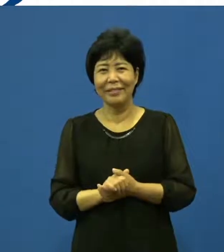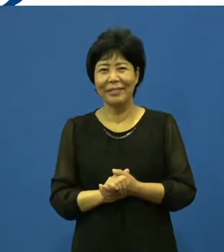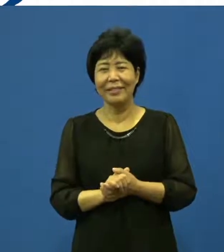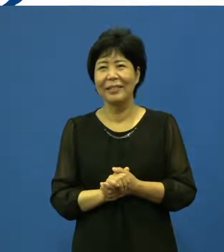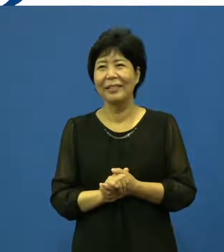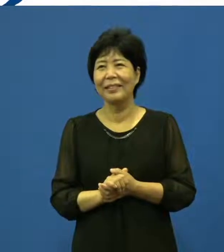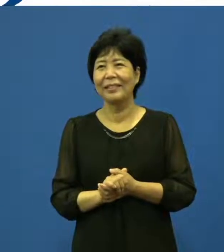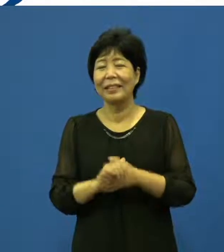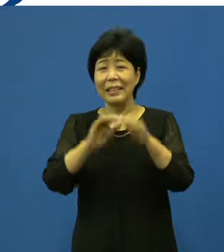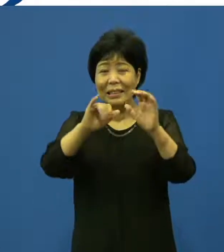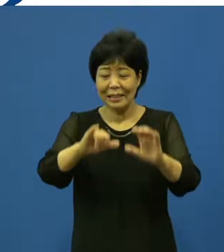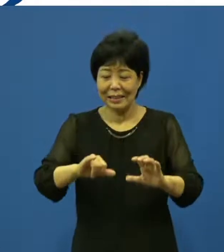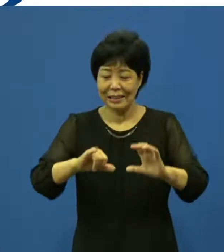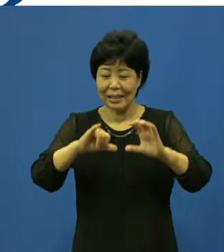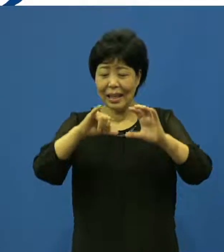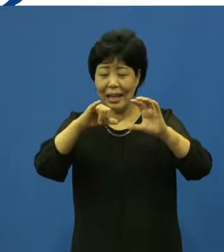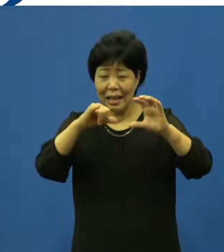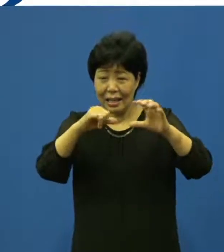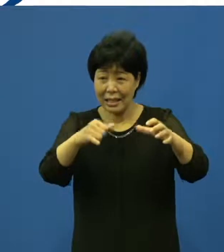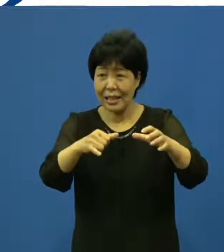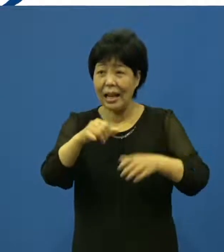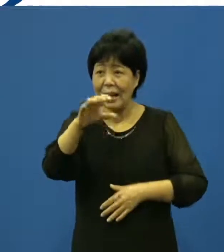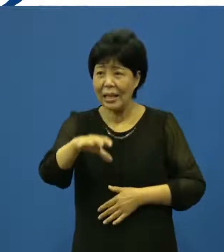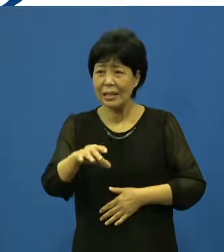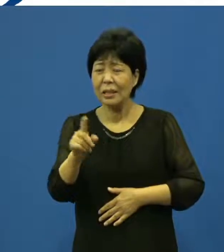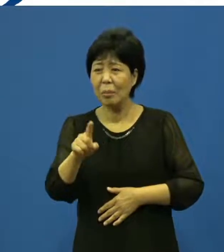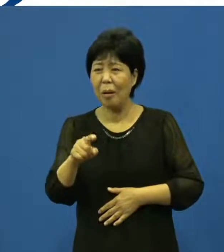세상은 철저하게 평가하고 있거든요.